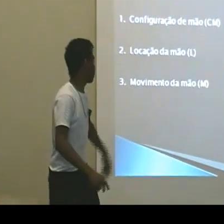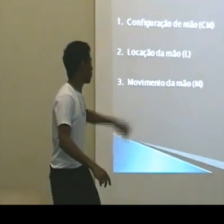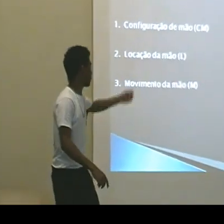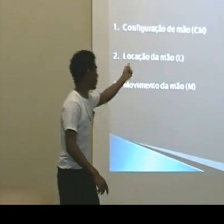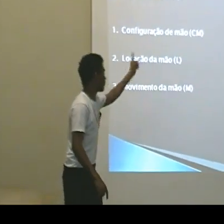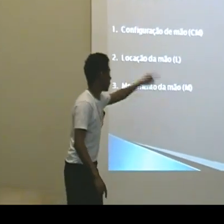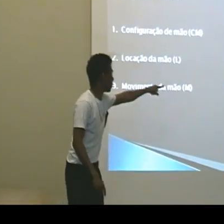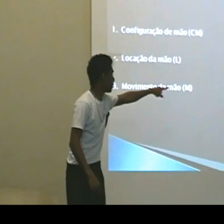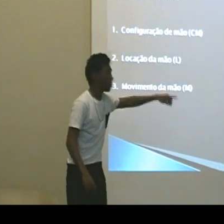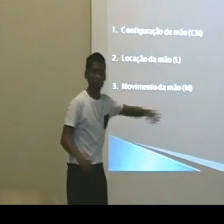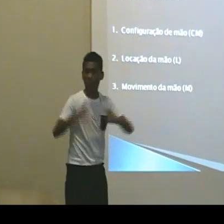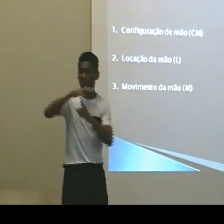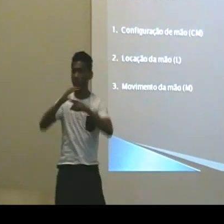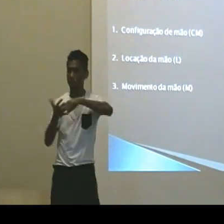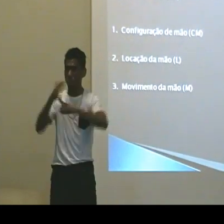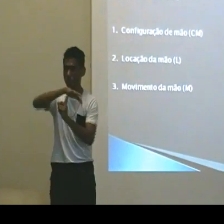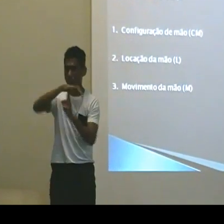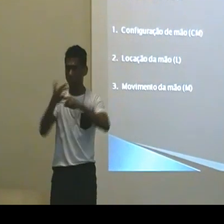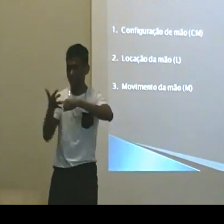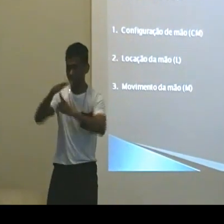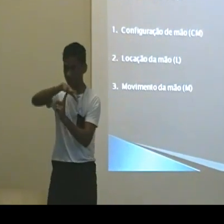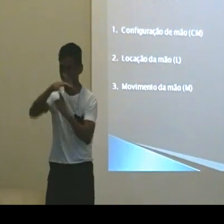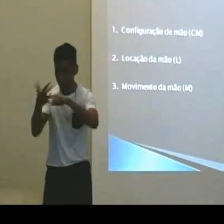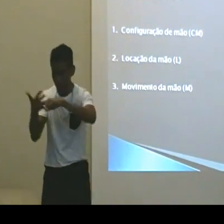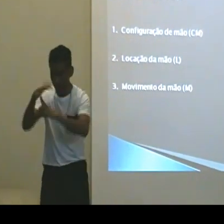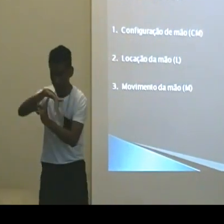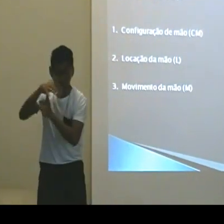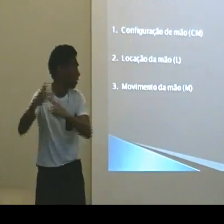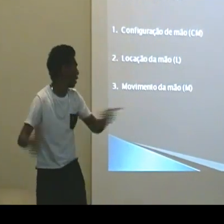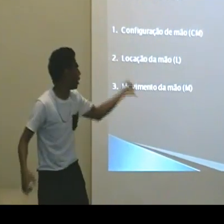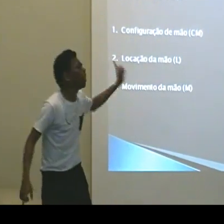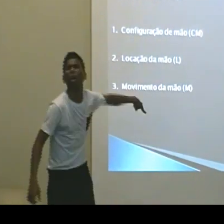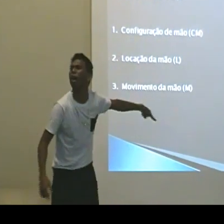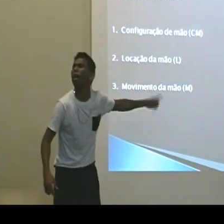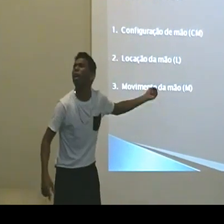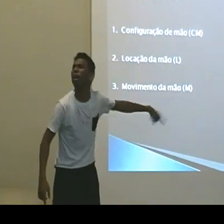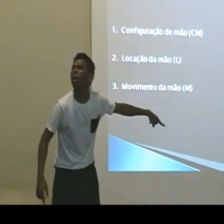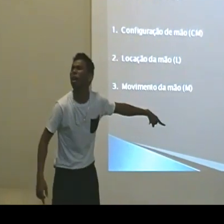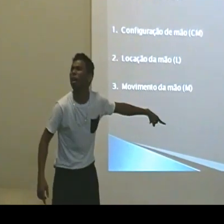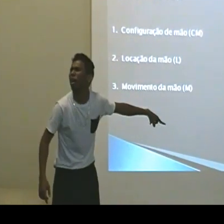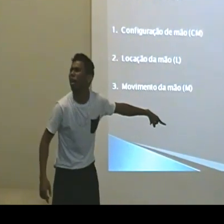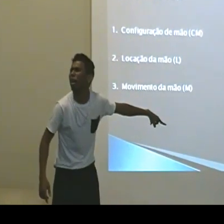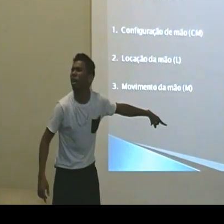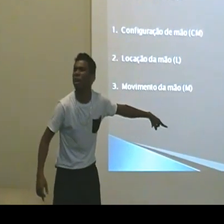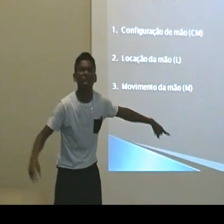grande variedade de movimentos. A orientação da mão. E o último,